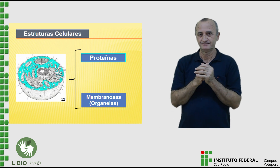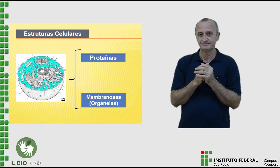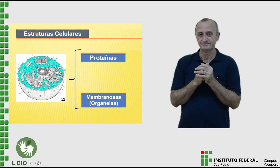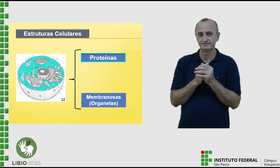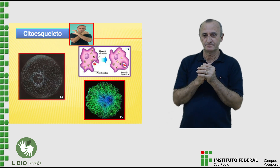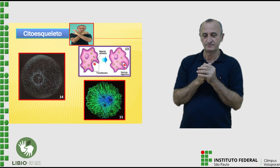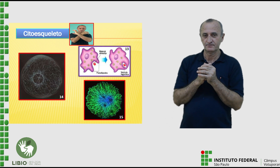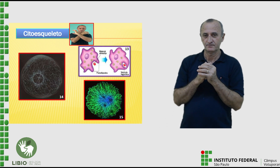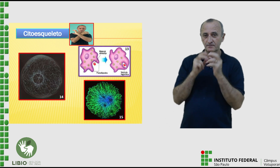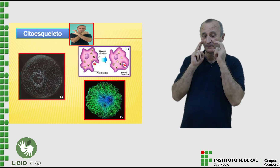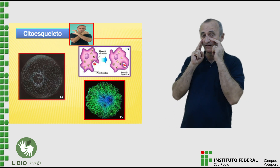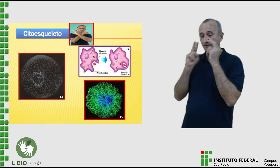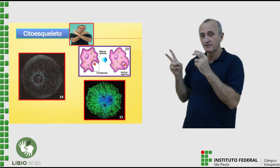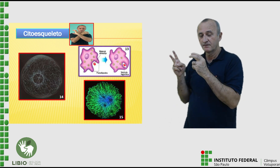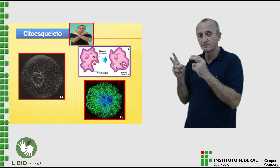proteínas.